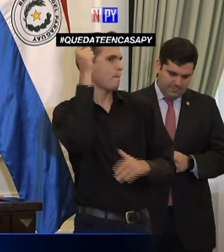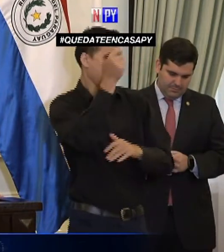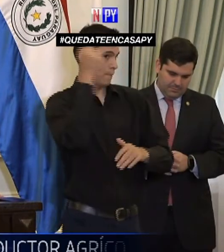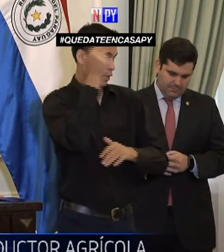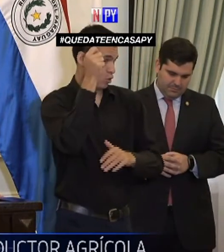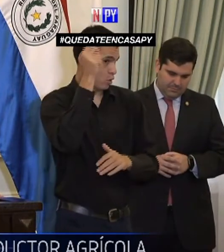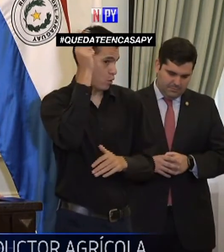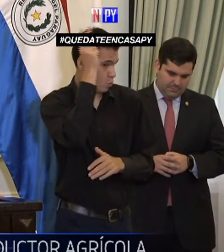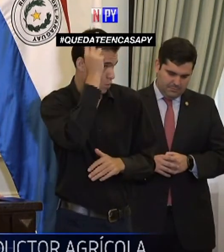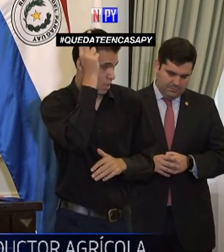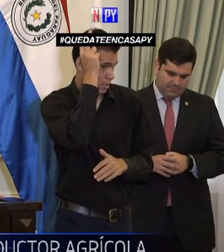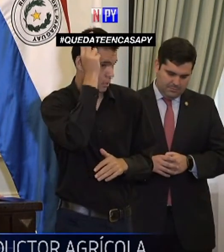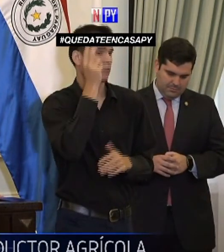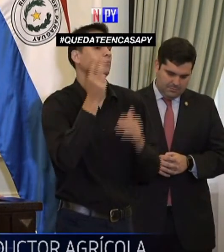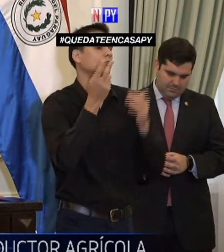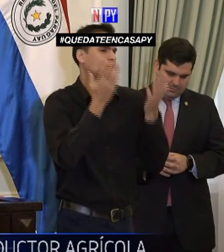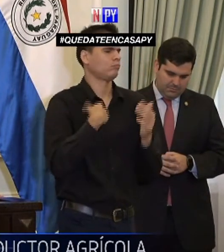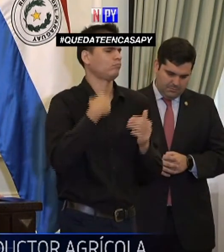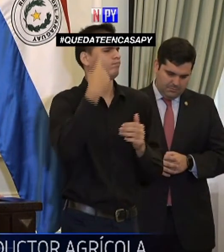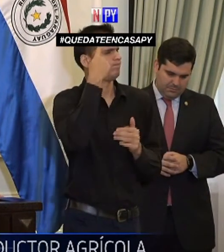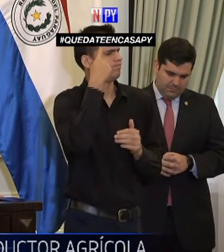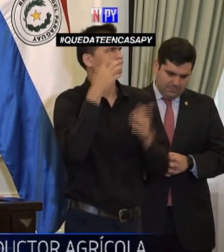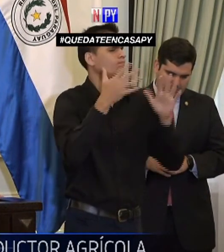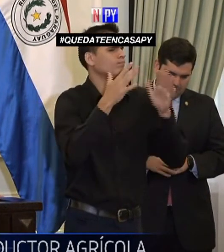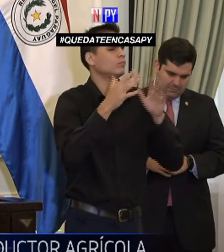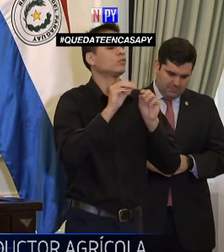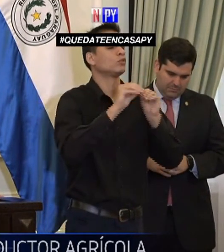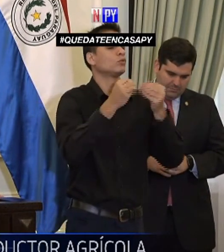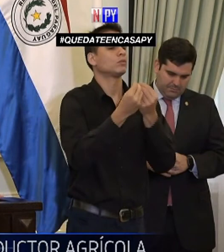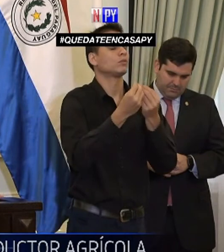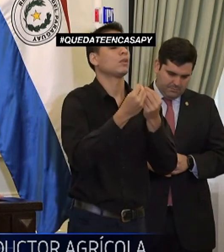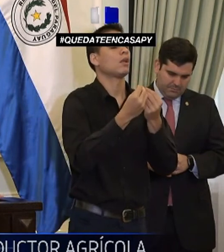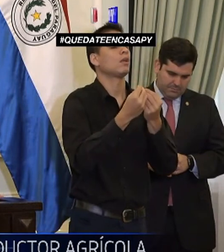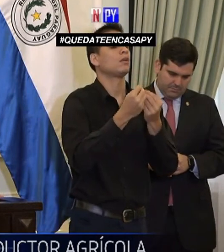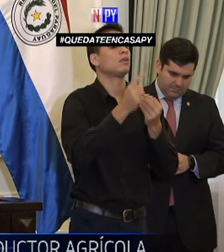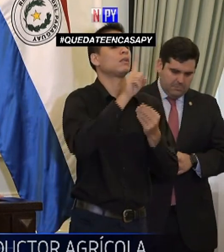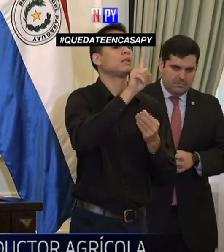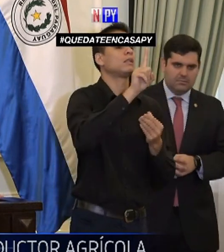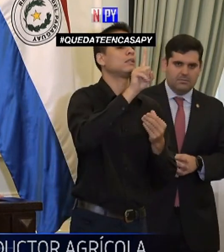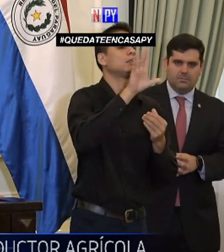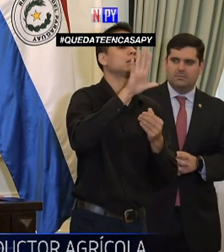eso va a llegar aproximadamente a 15 mil nuevos clientes.